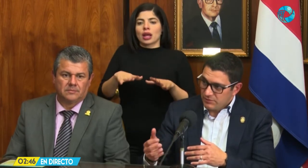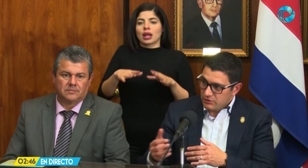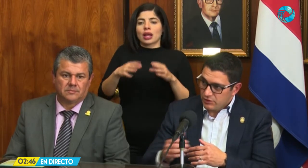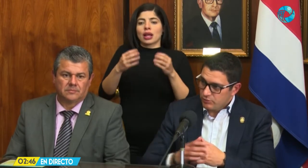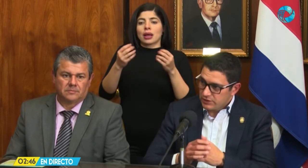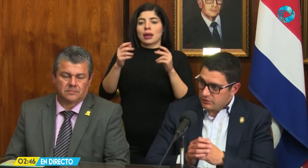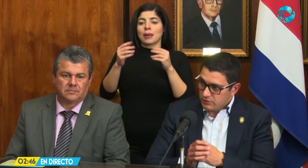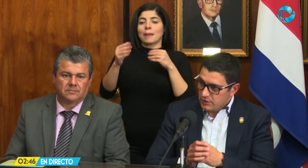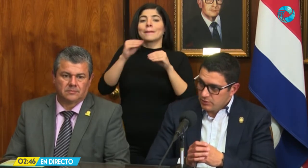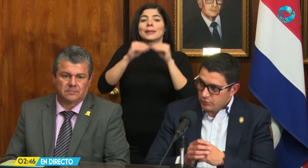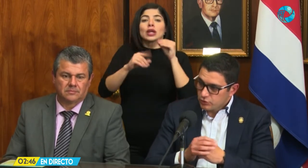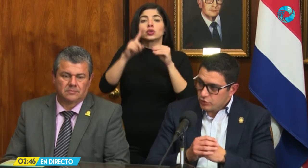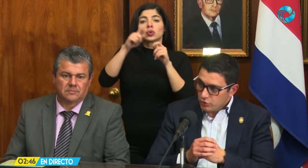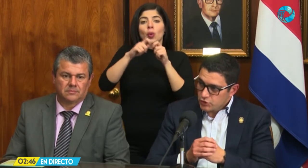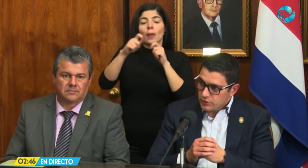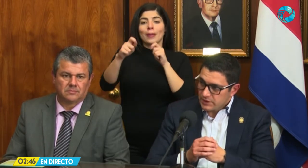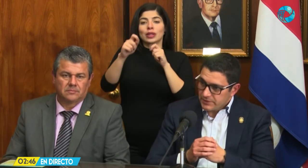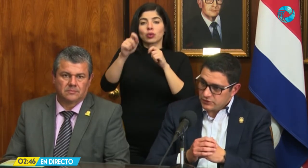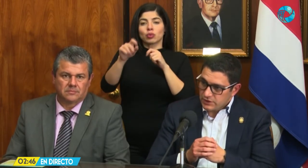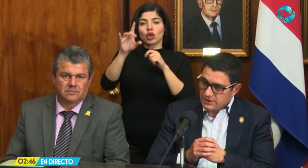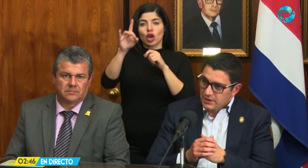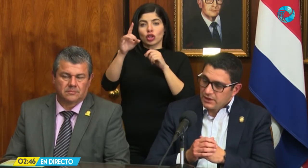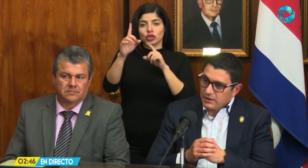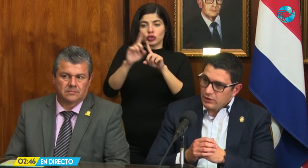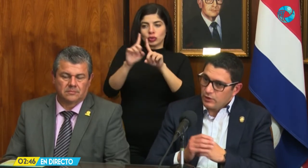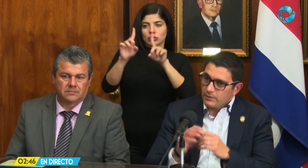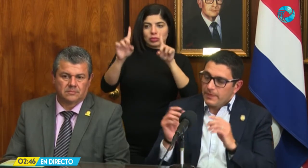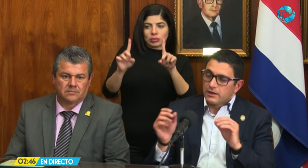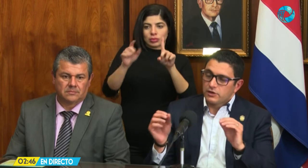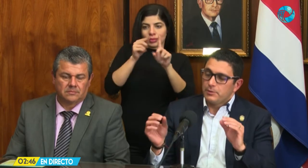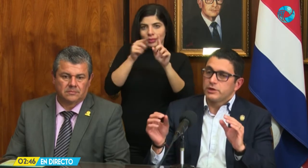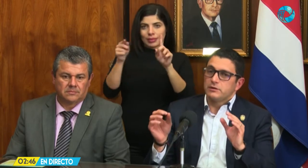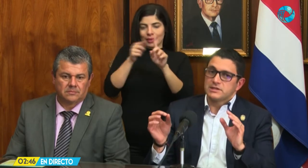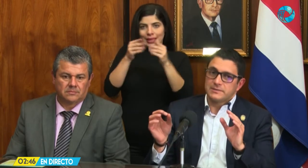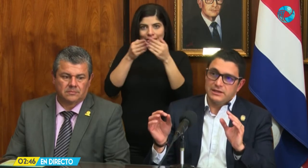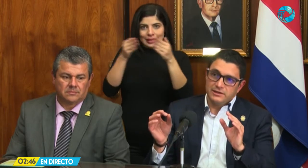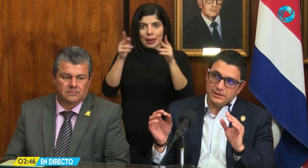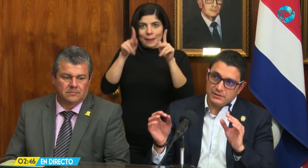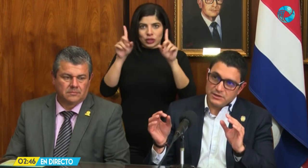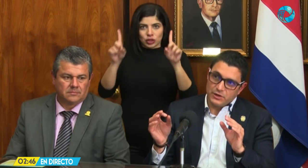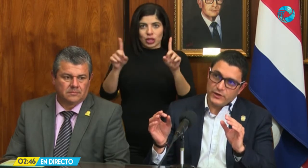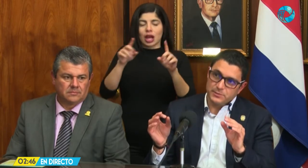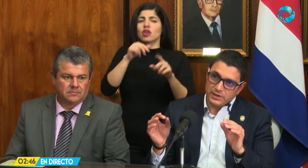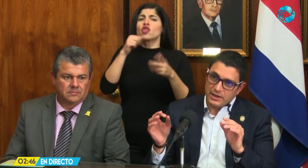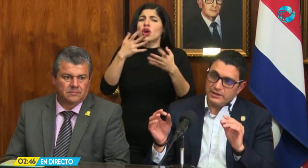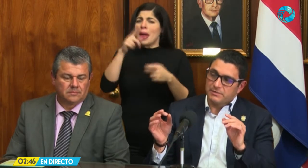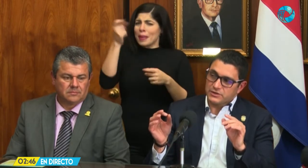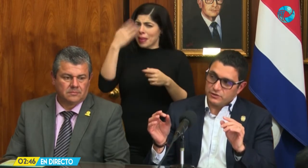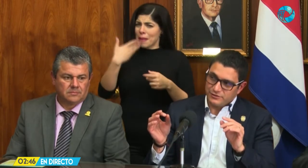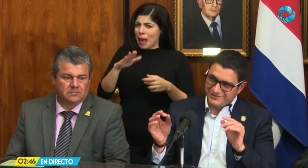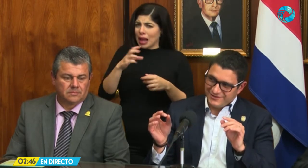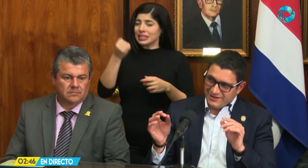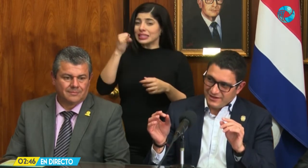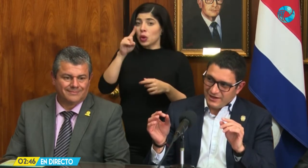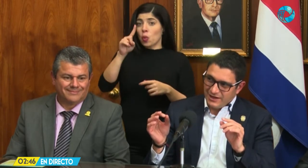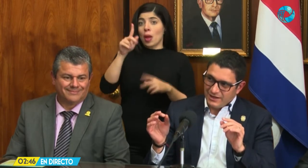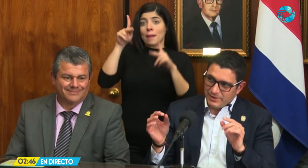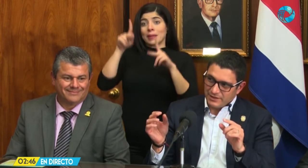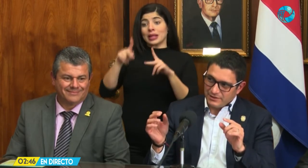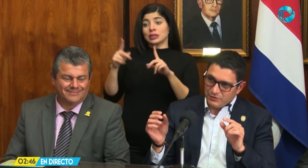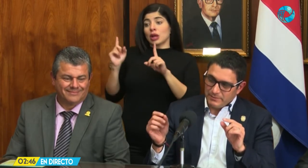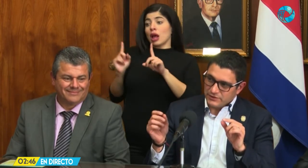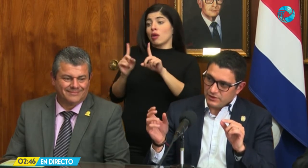acercamiento de menos de 1,8 metros entre personas, que no, yo tampoco quiero que se malentienda. Vamos a ver, no es porque alguien pasó